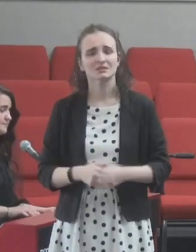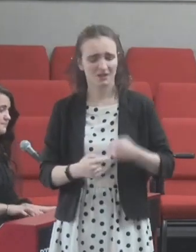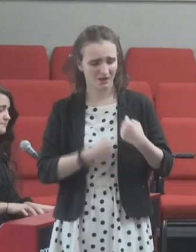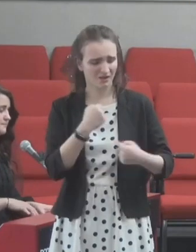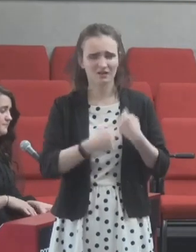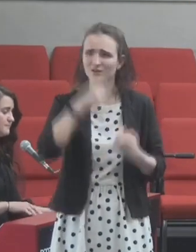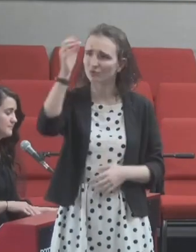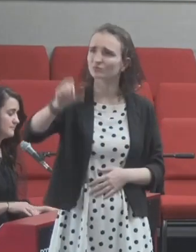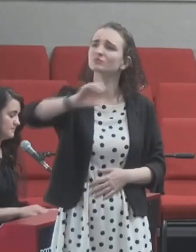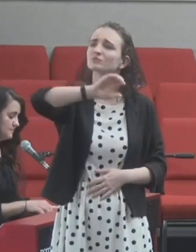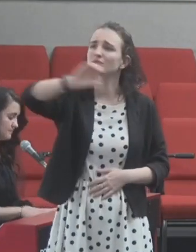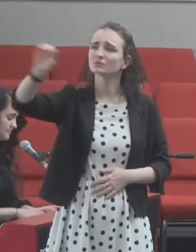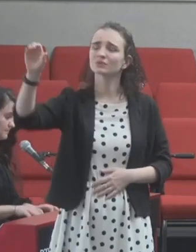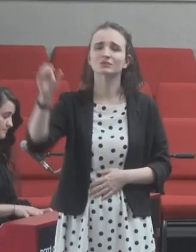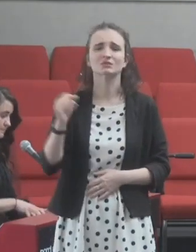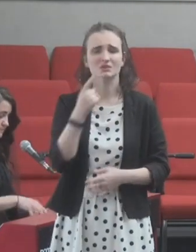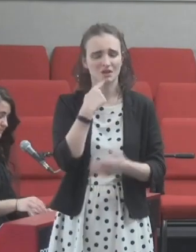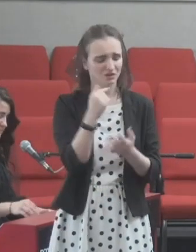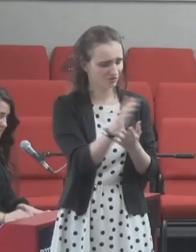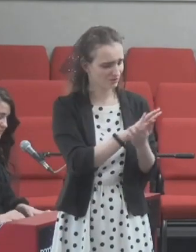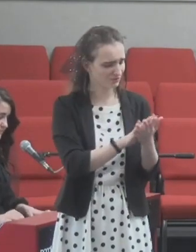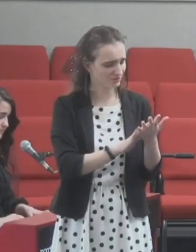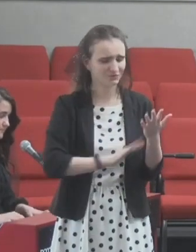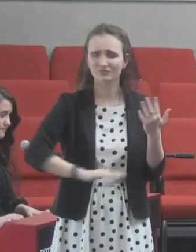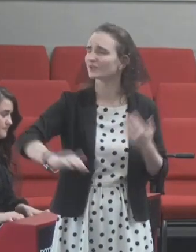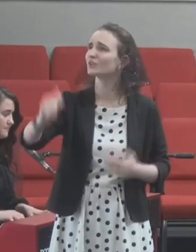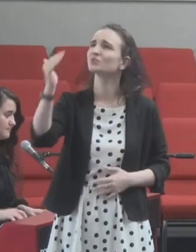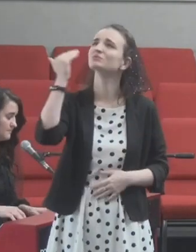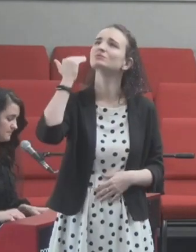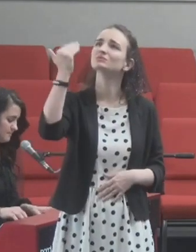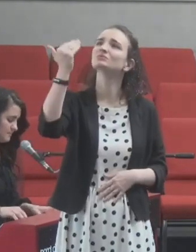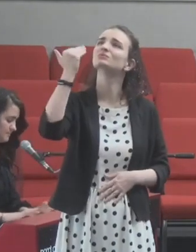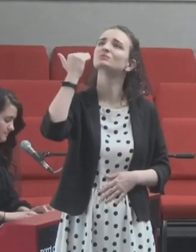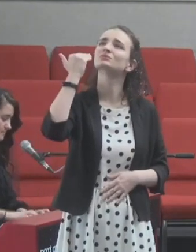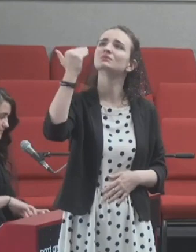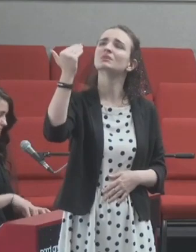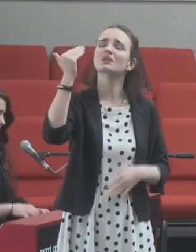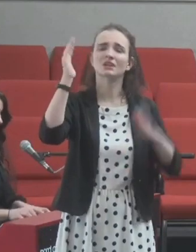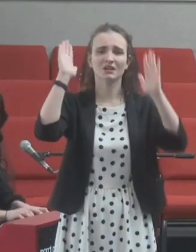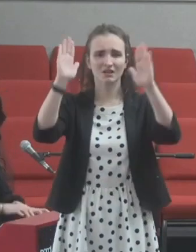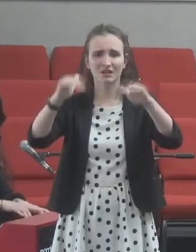за Голгофу и за кровь твою.